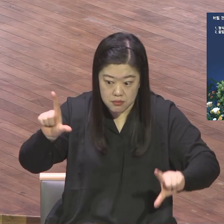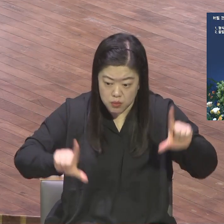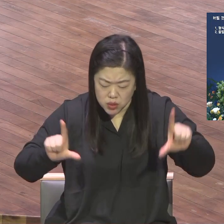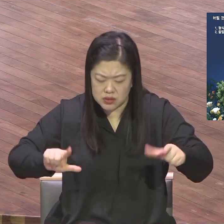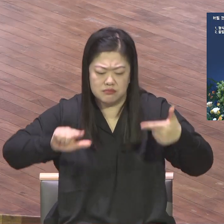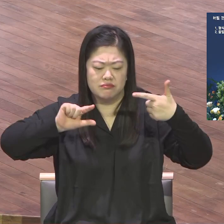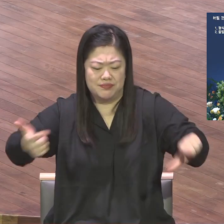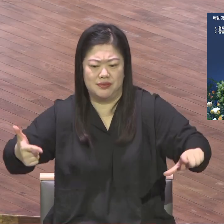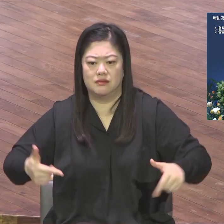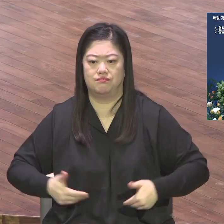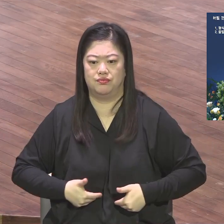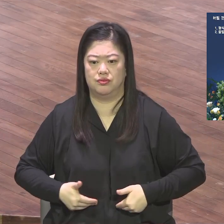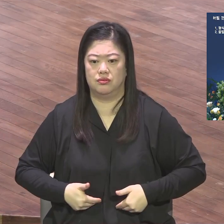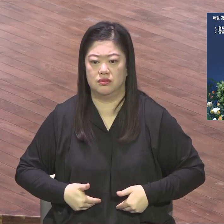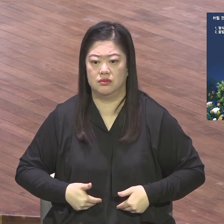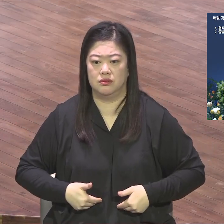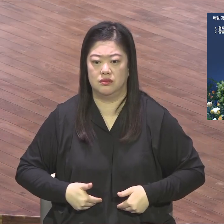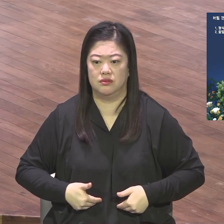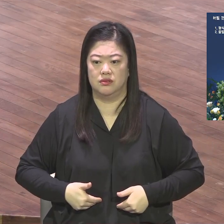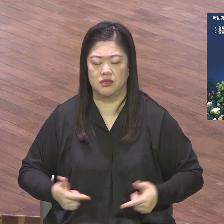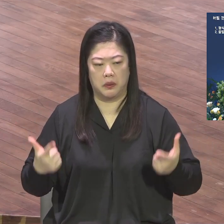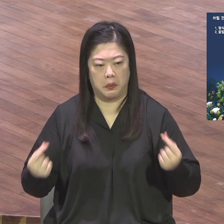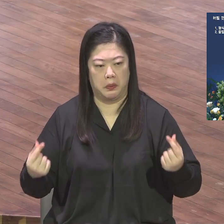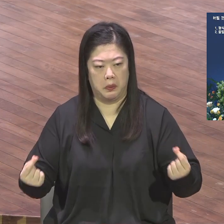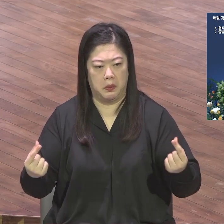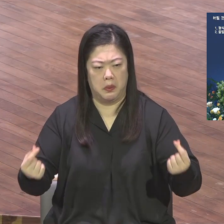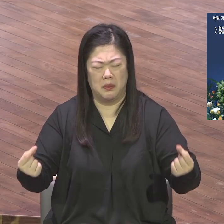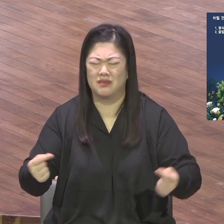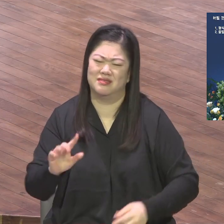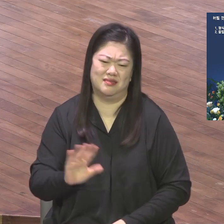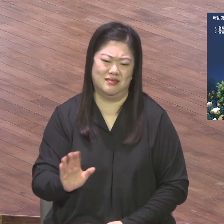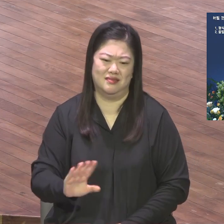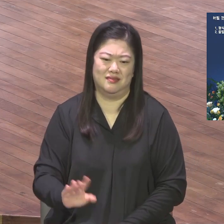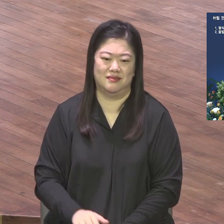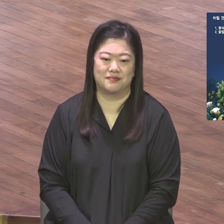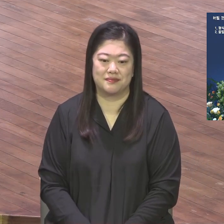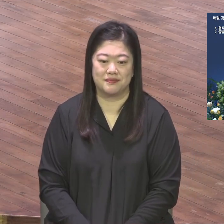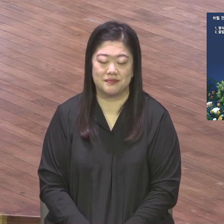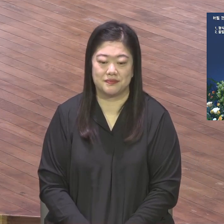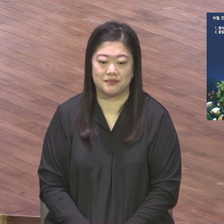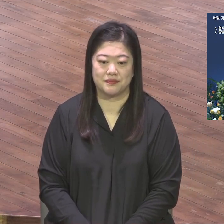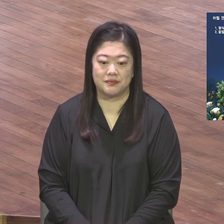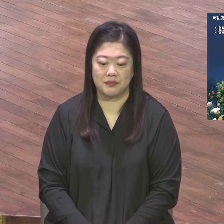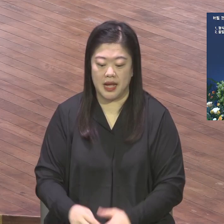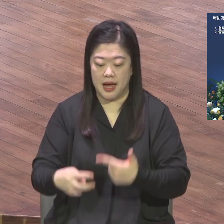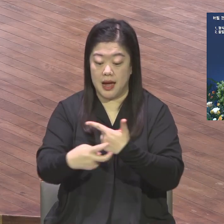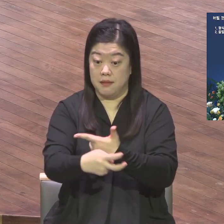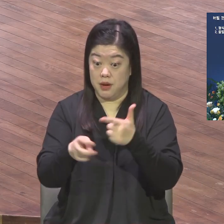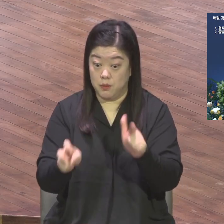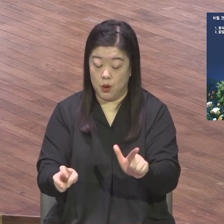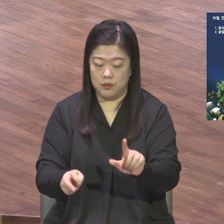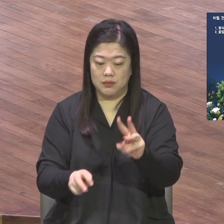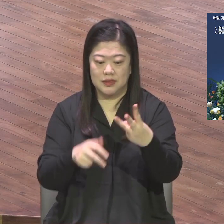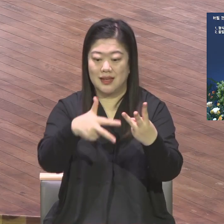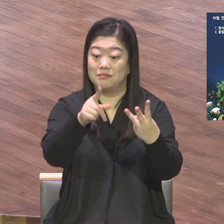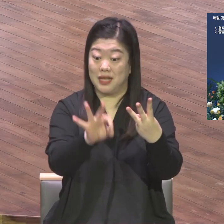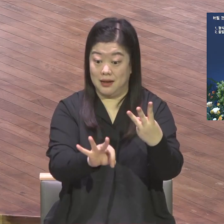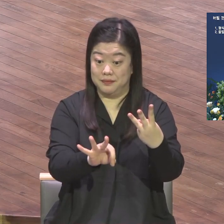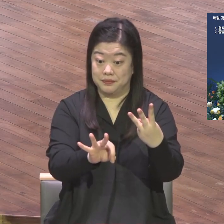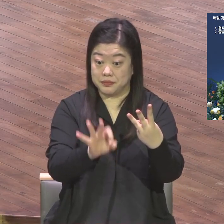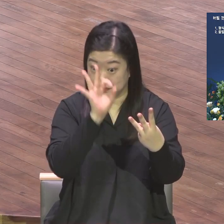불신자하고 달라야 돼요. 자, 그런데 마가복음 3장 1절을 보면 예수님께서 이렇게 중요한 영적